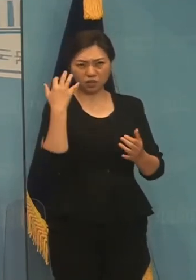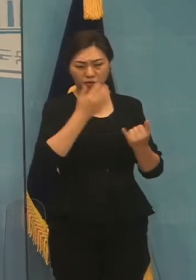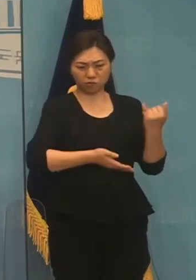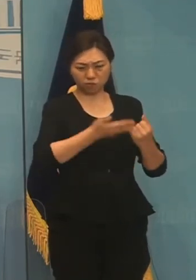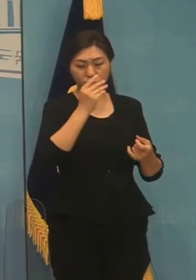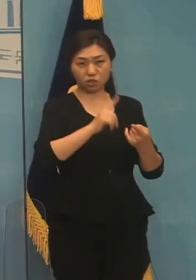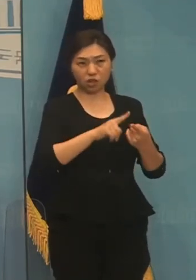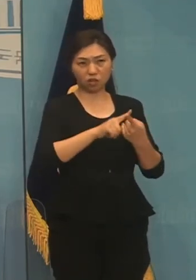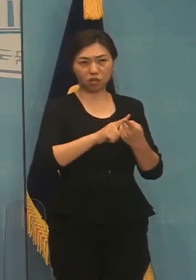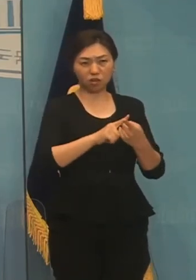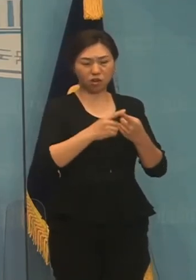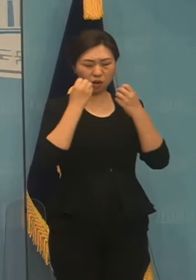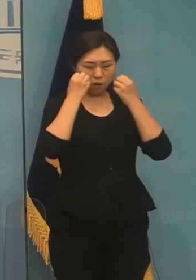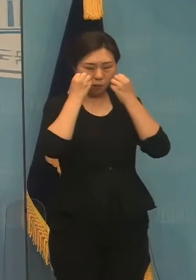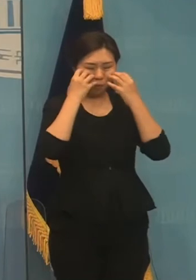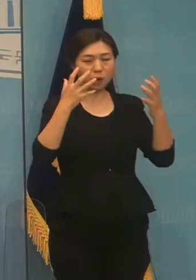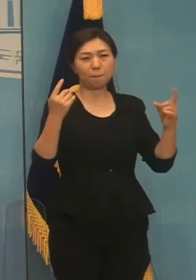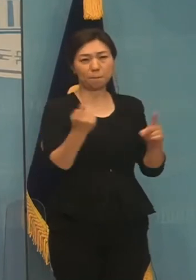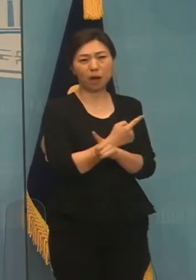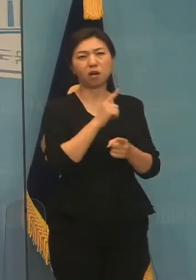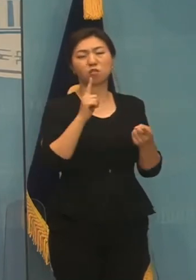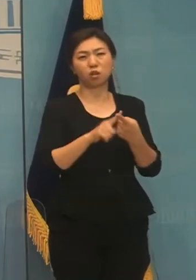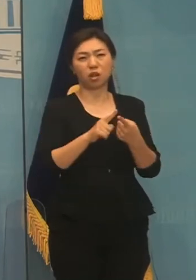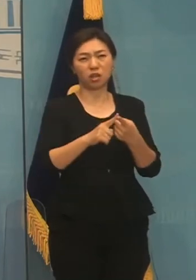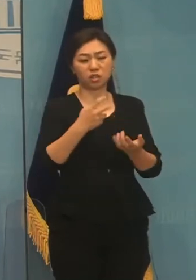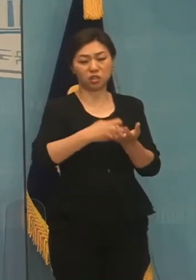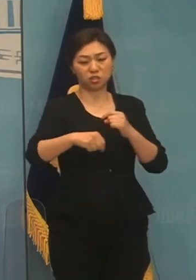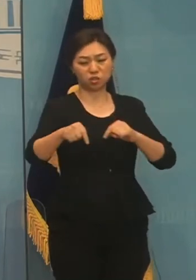군 개혁 방안을 말해야 했습니다.